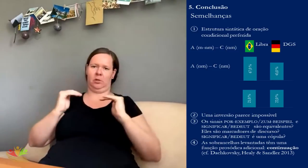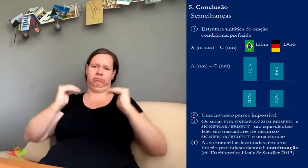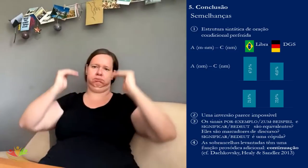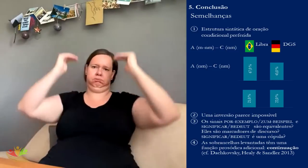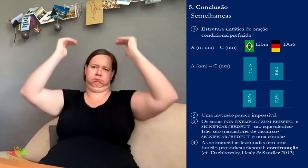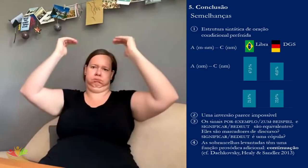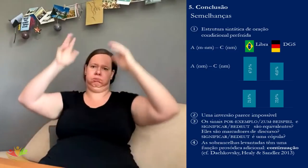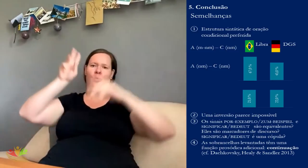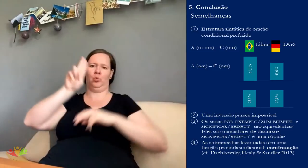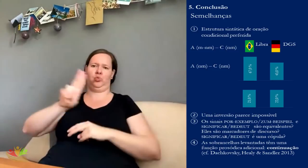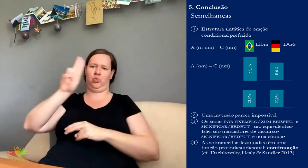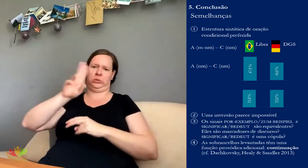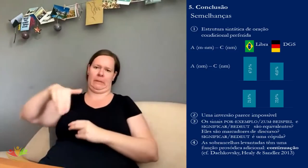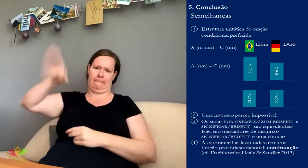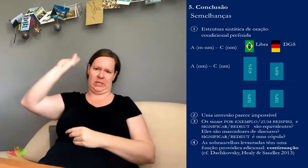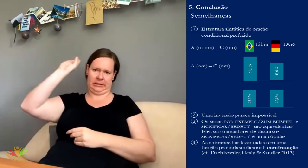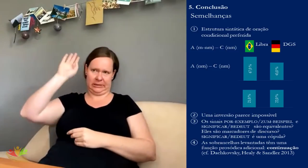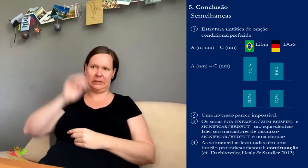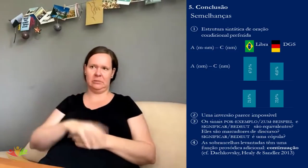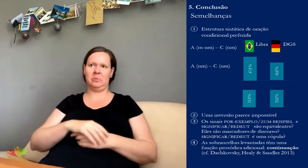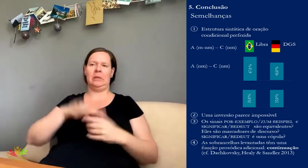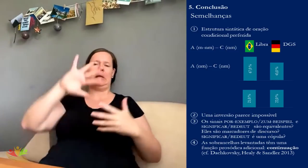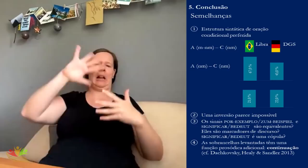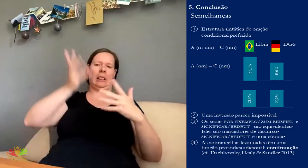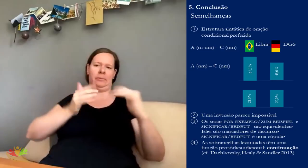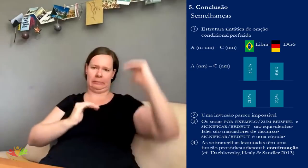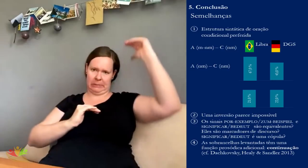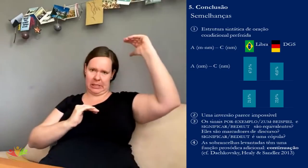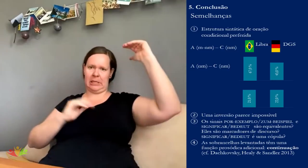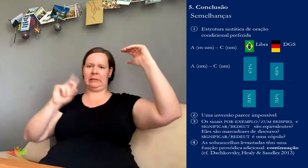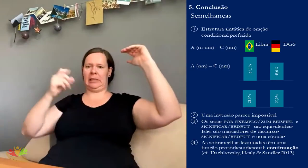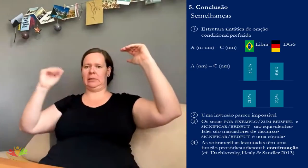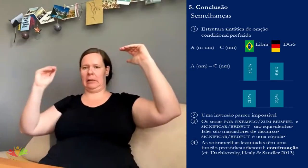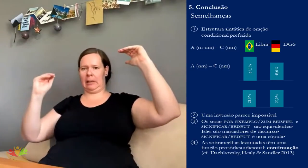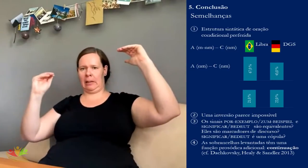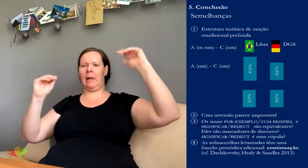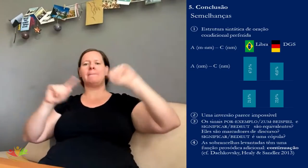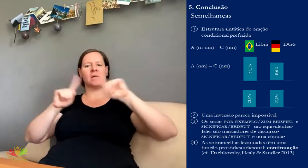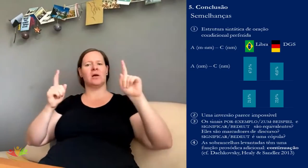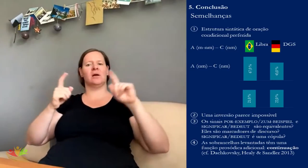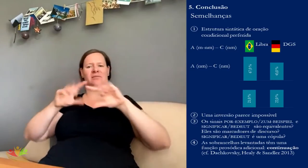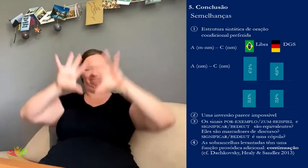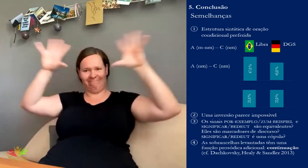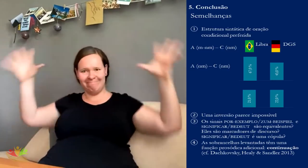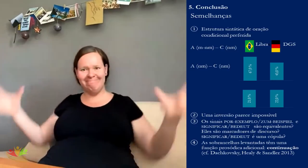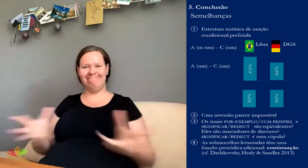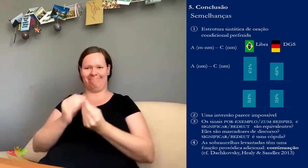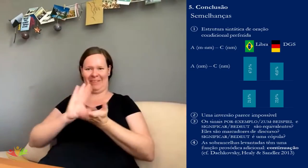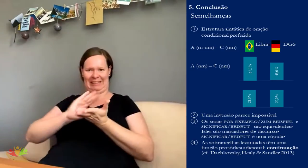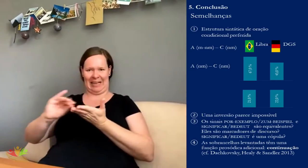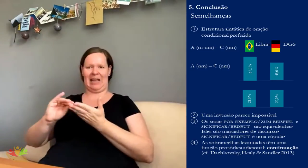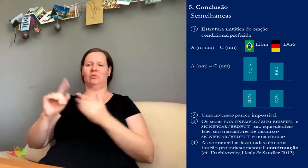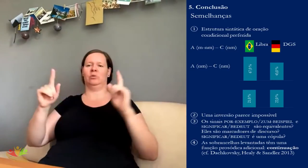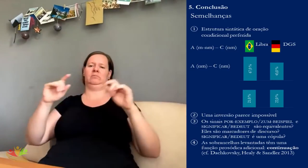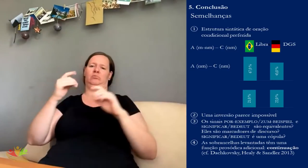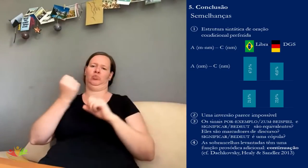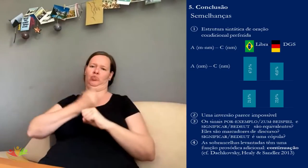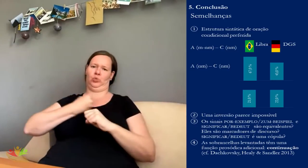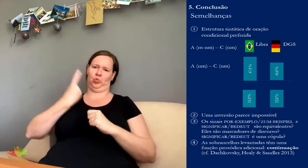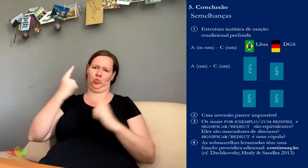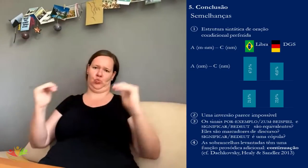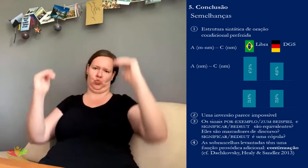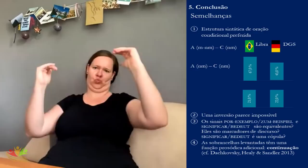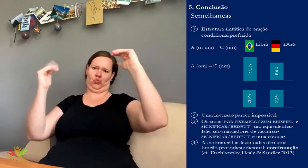é a marca não manual marcando a oração antecedente e consequente, sem os sinais manuais. Então vocês podem ver aí que